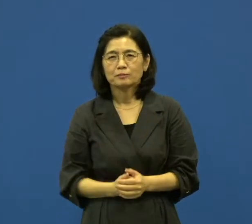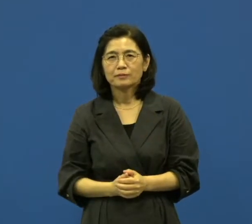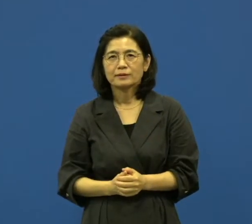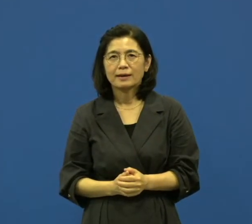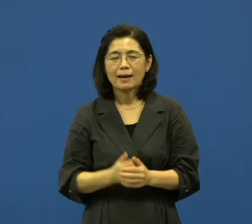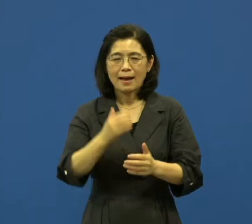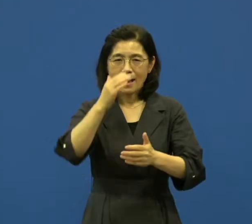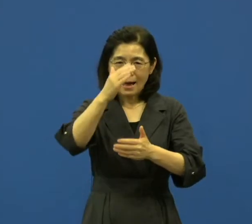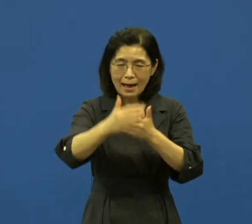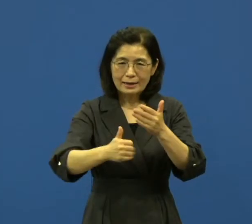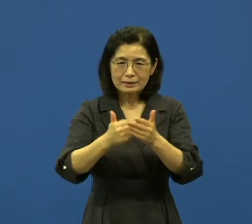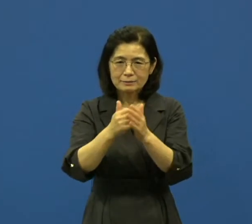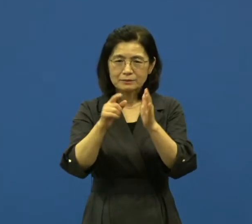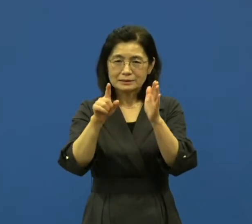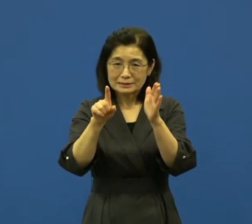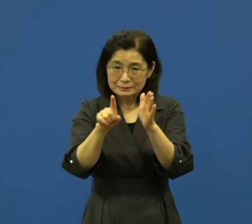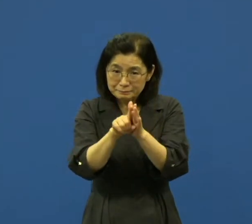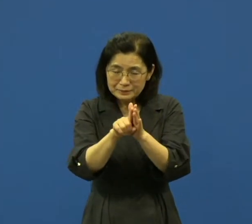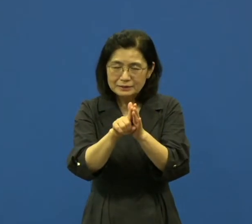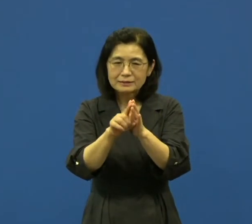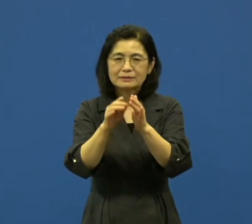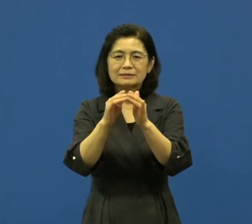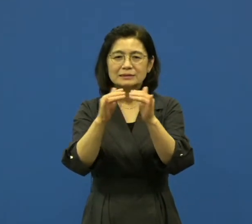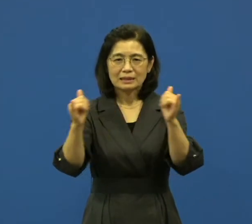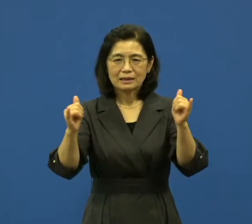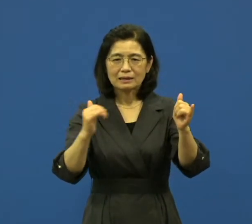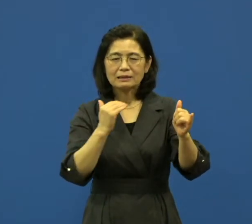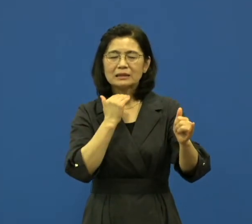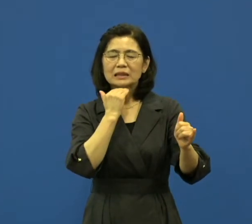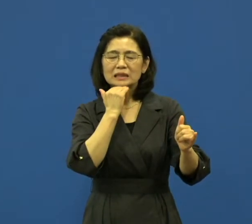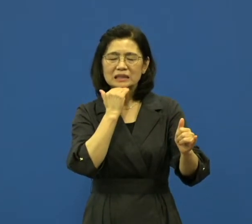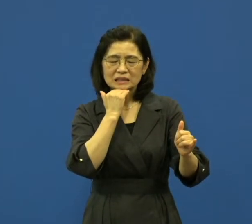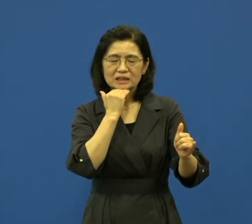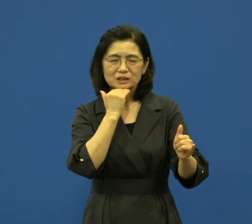하나님을 신뢰하는 자가 기다리는 것입니다.